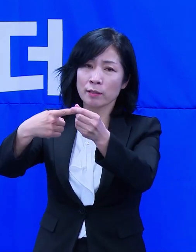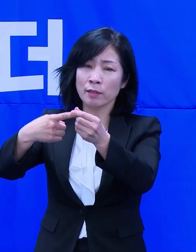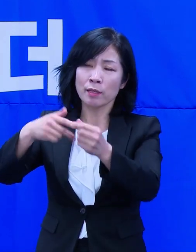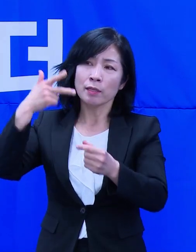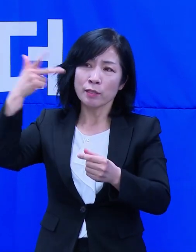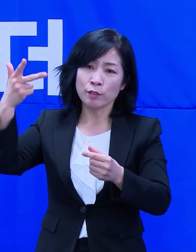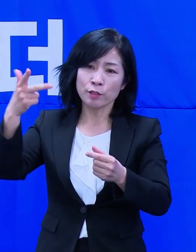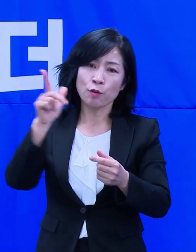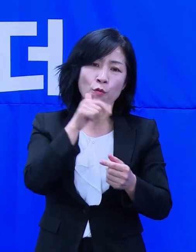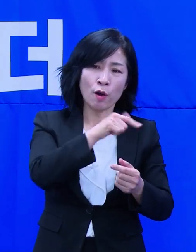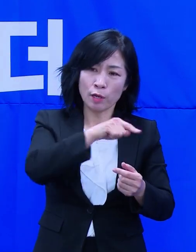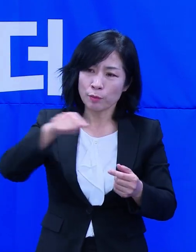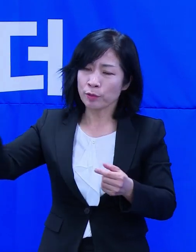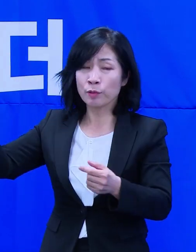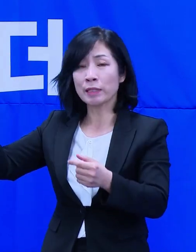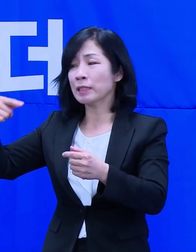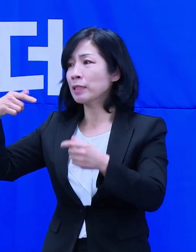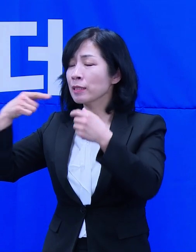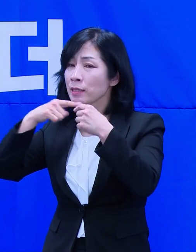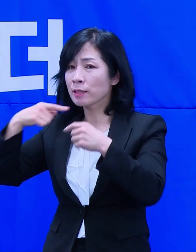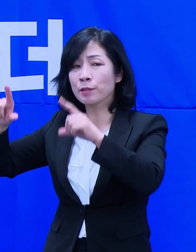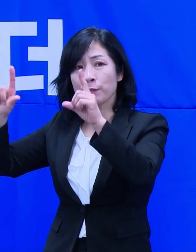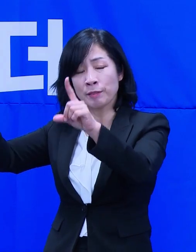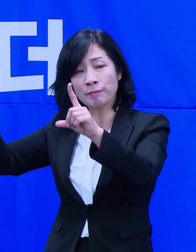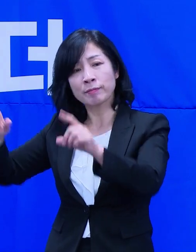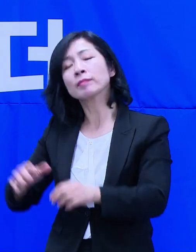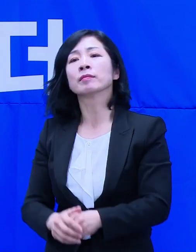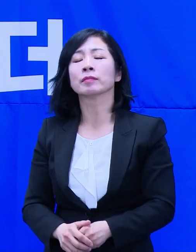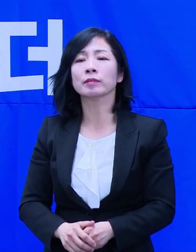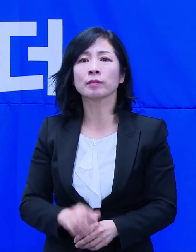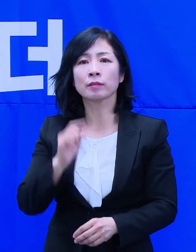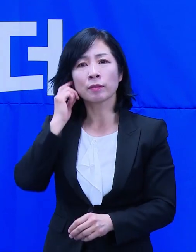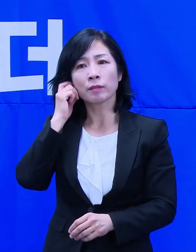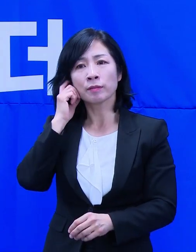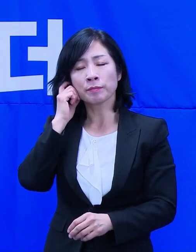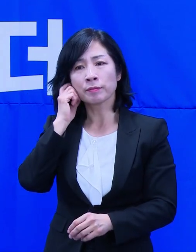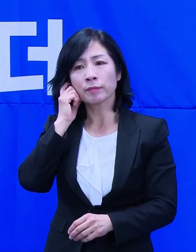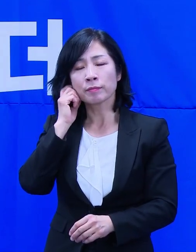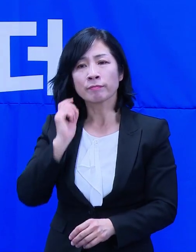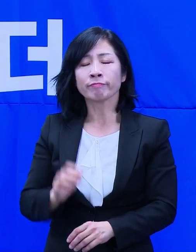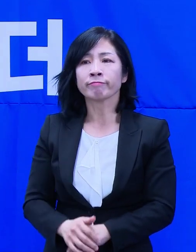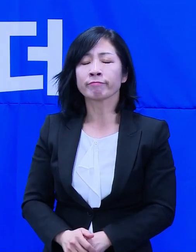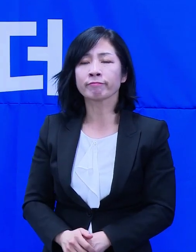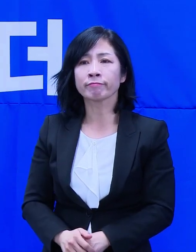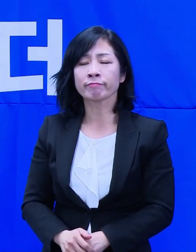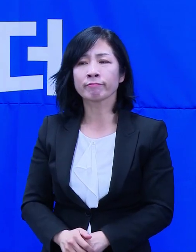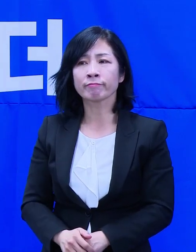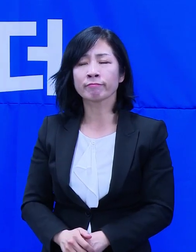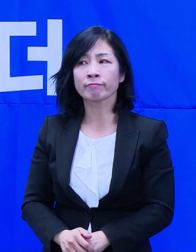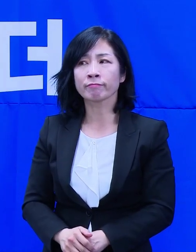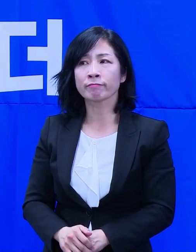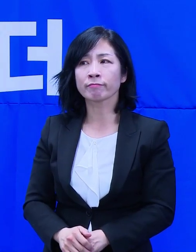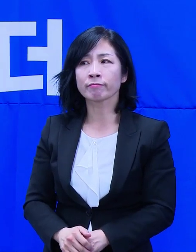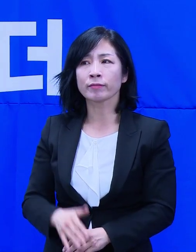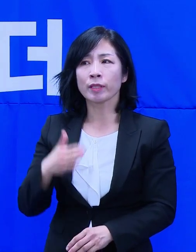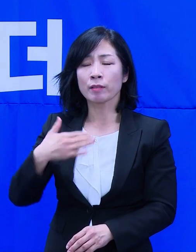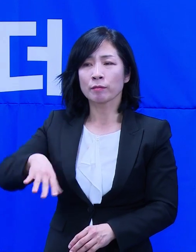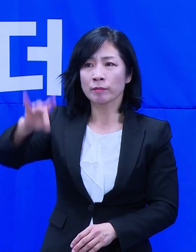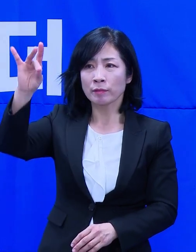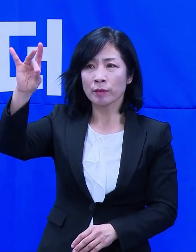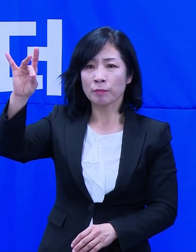일주일을 월화수목금토일인데요. 월화수목금 이렇게 출근을 합니다. 그래서 제가 맨